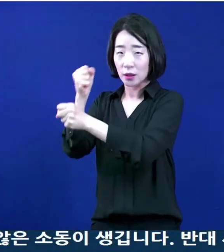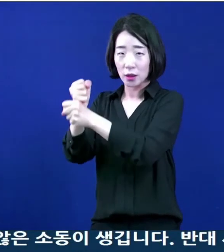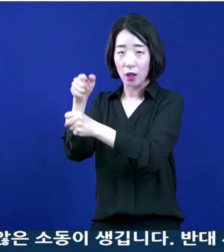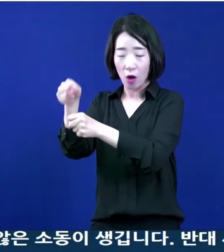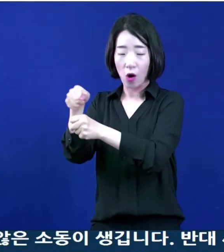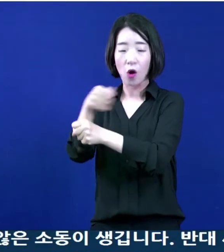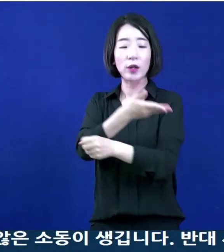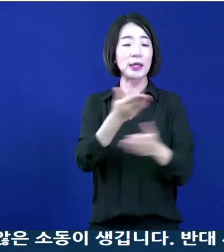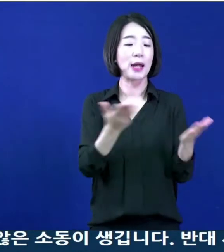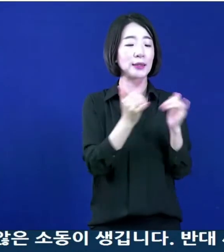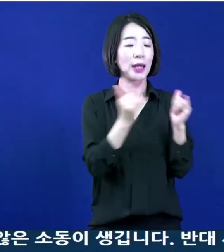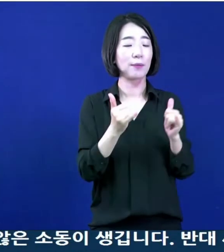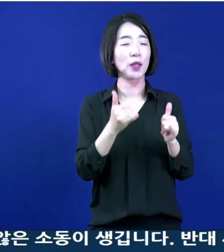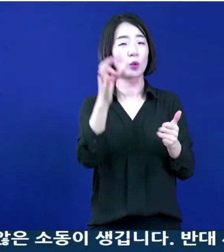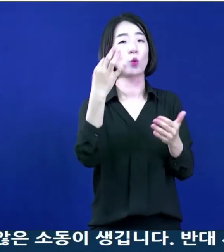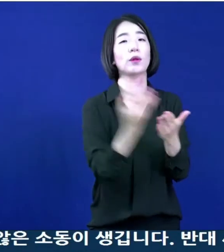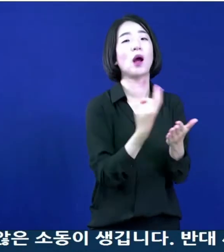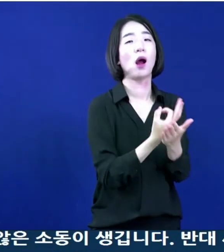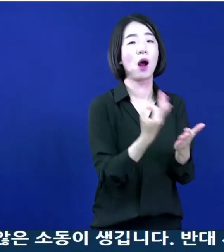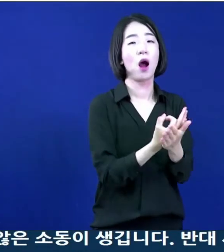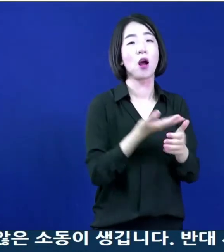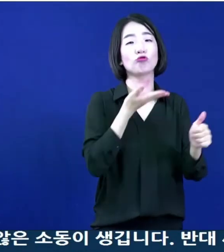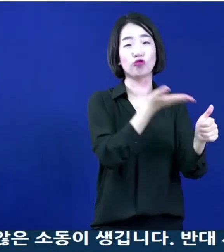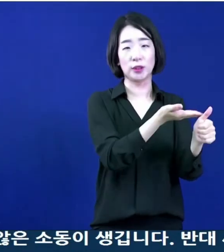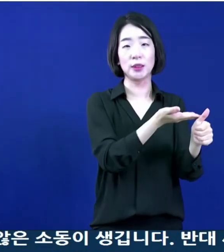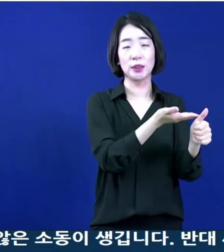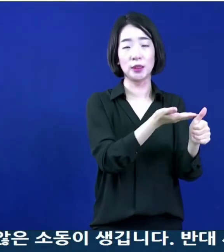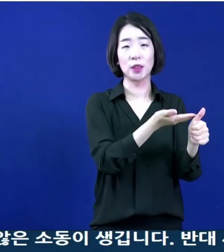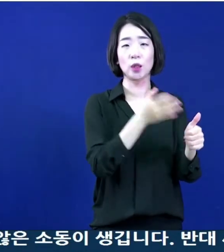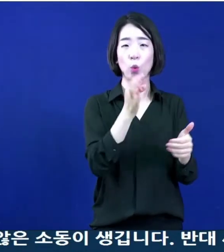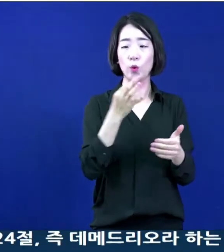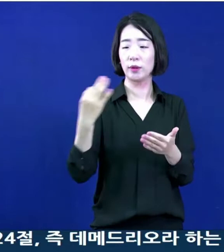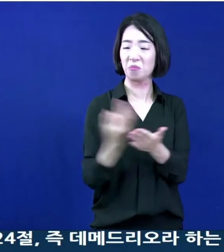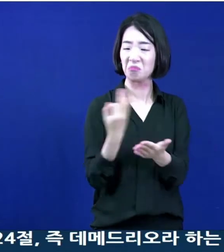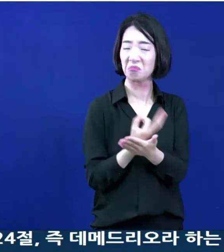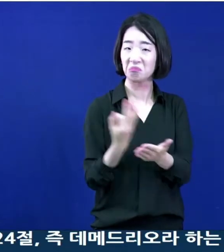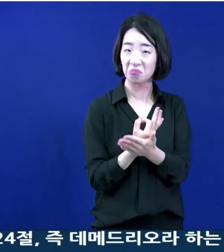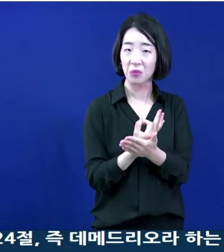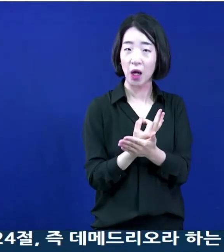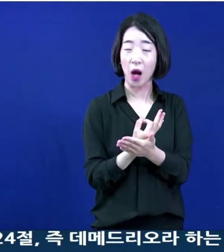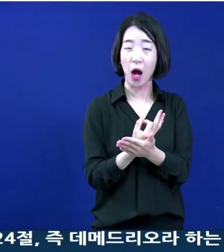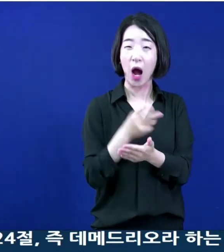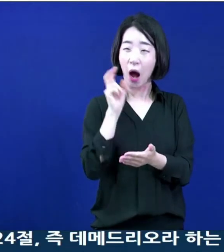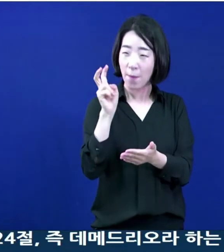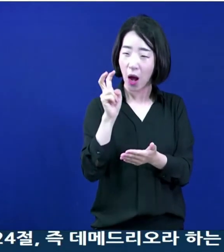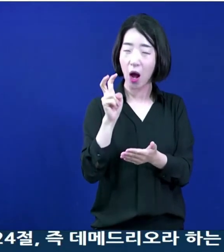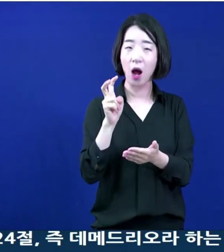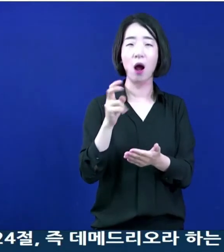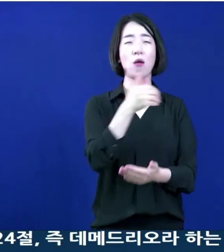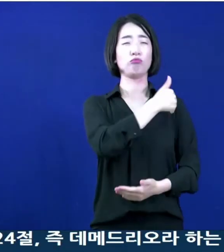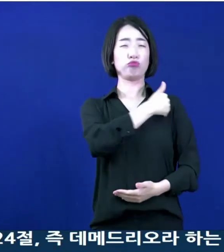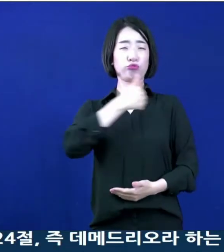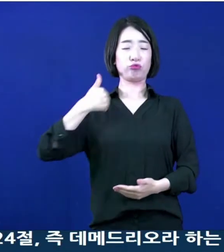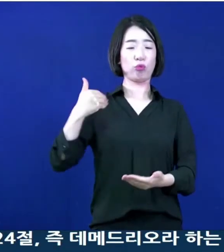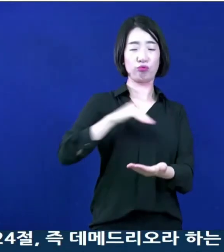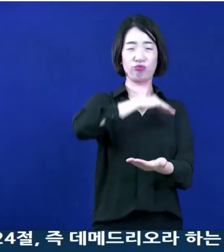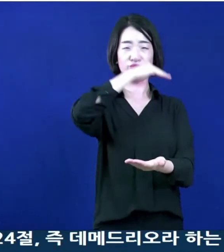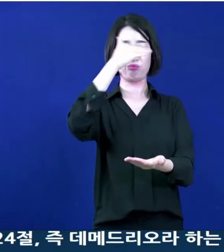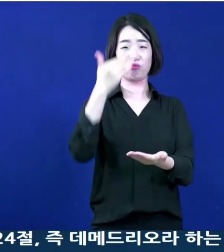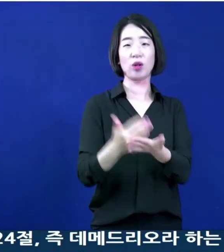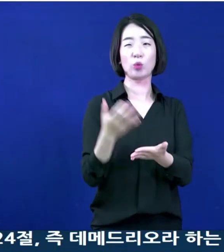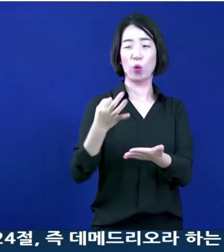않은 벌이를 하게 하더니, 읽어보면 돈이 적지 않은 벌이가 아니었던 것 같아요. 풍족하게 살았던 것